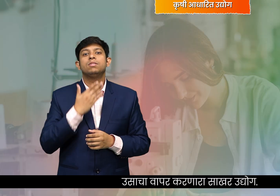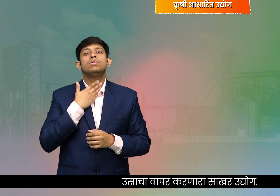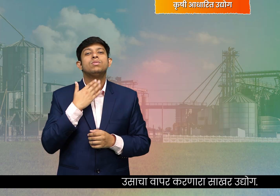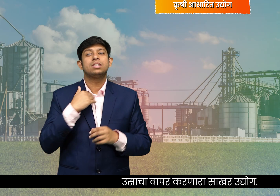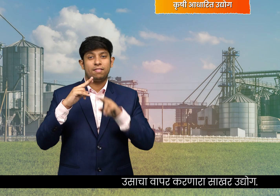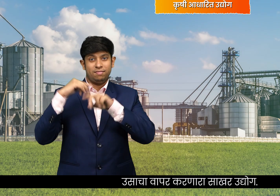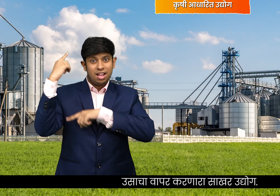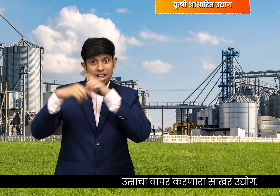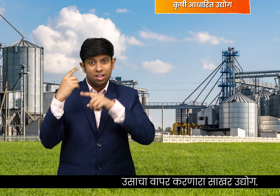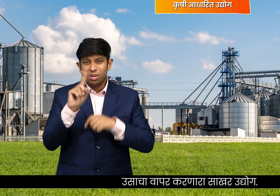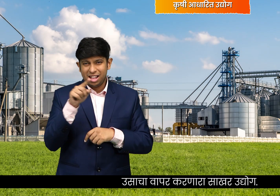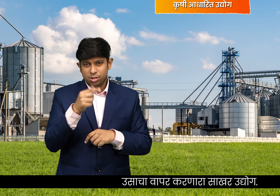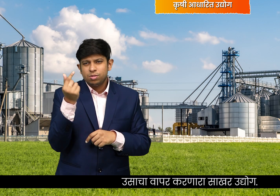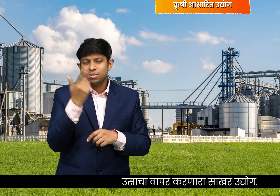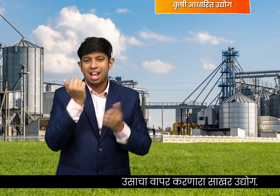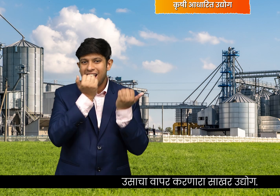उसाचा वापर करणारा साखर उद्योग.